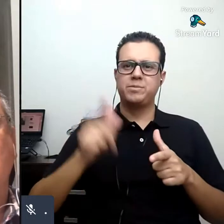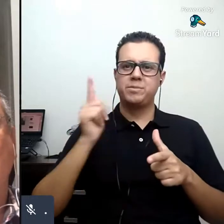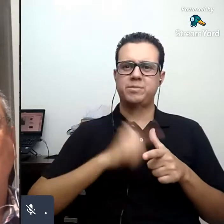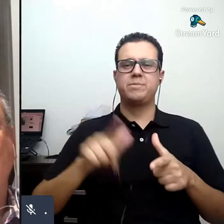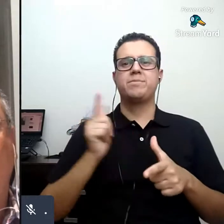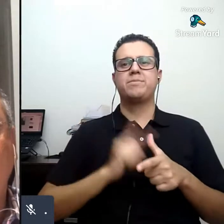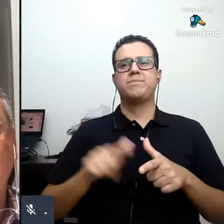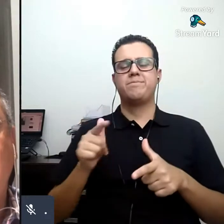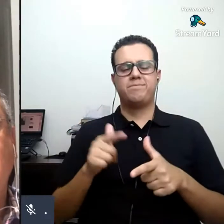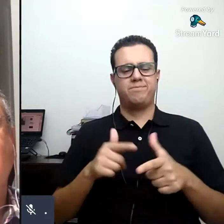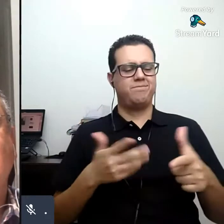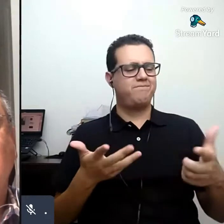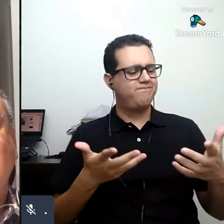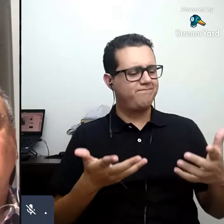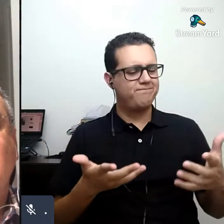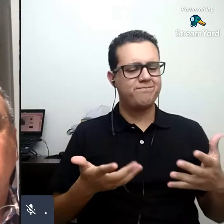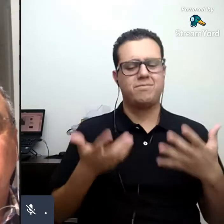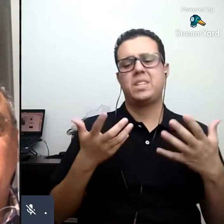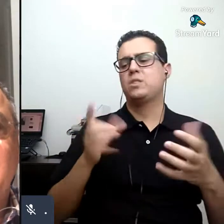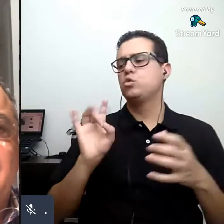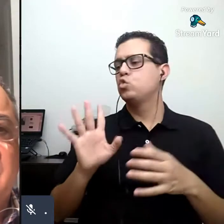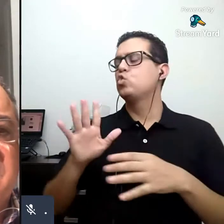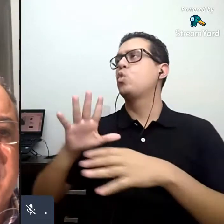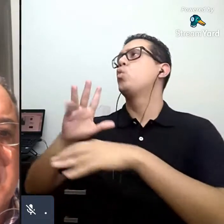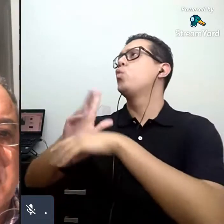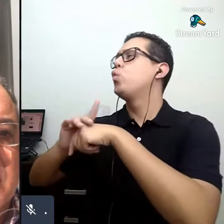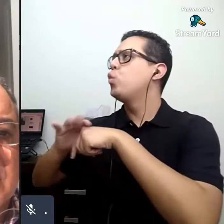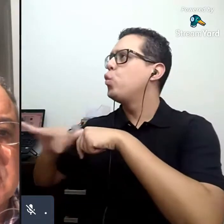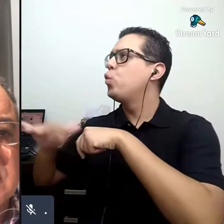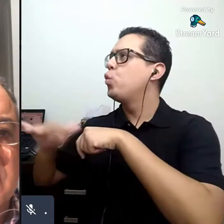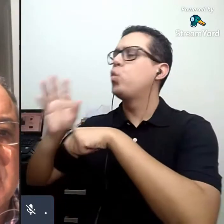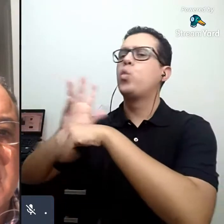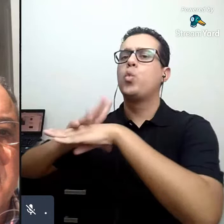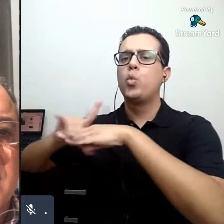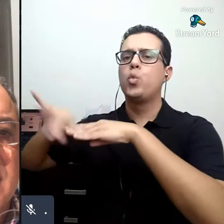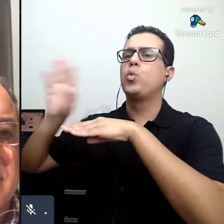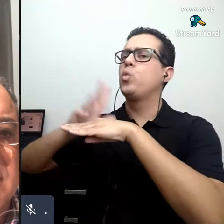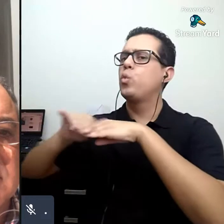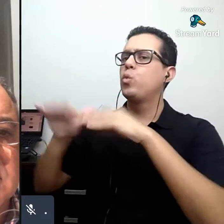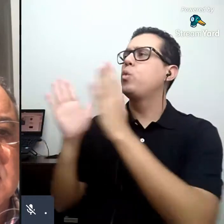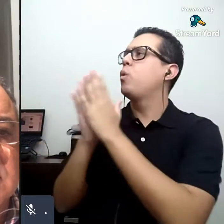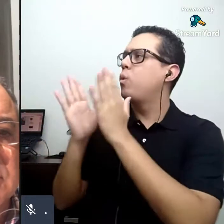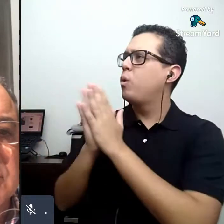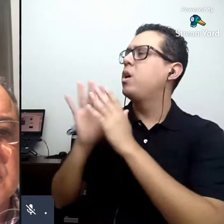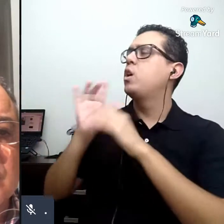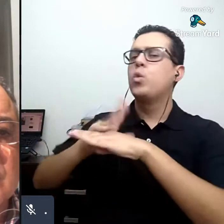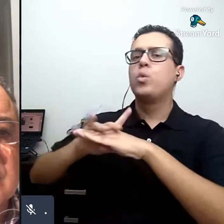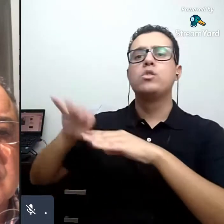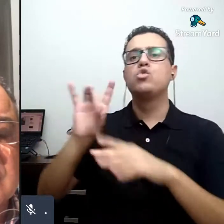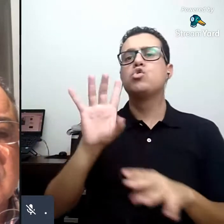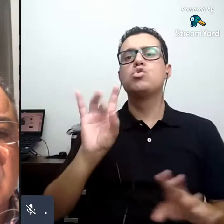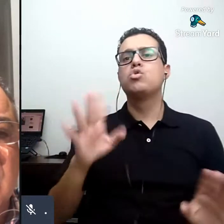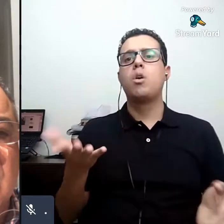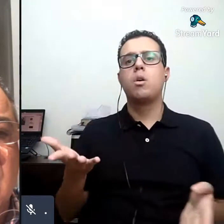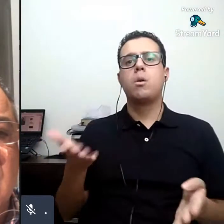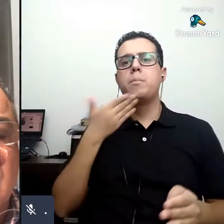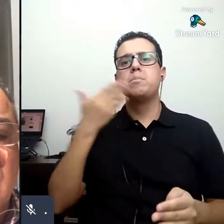cura, só cura. E fica para nós então aqui a palavra de